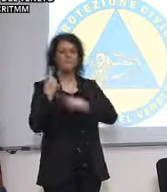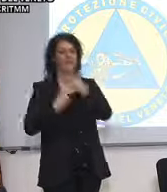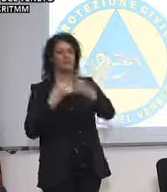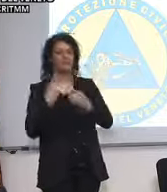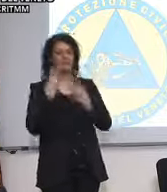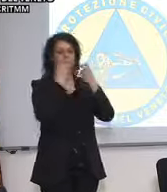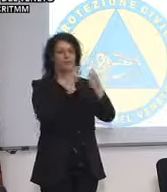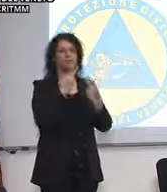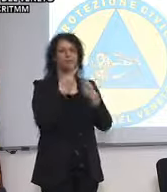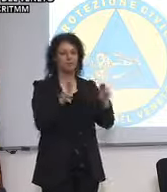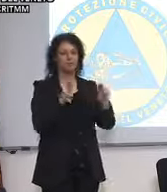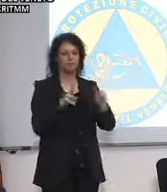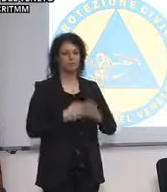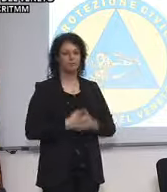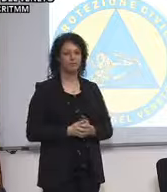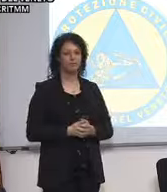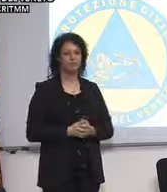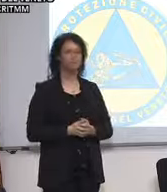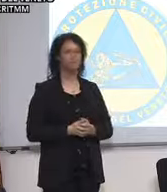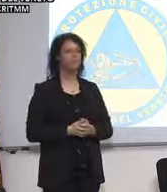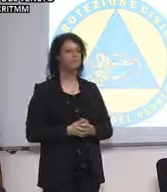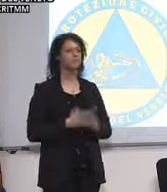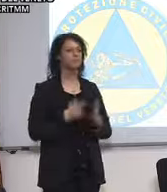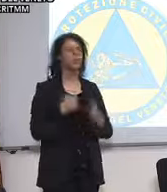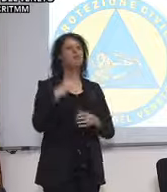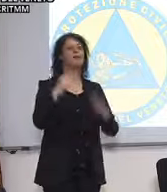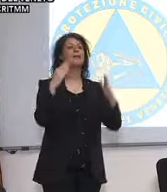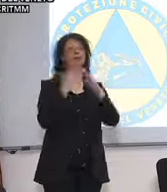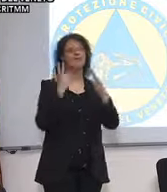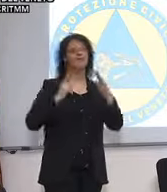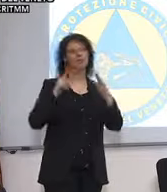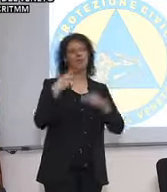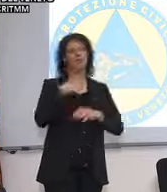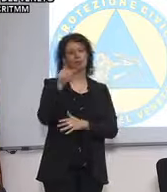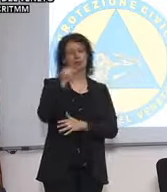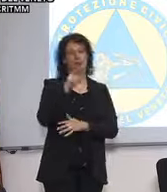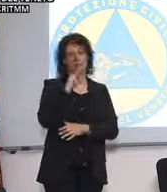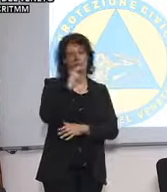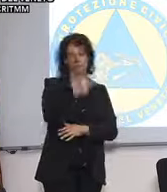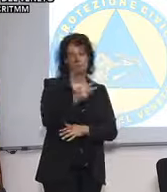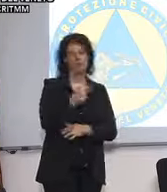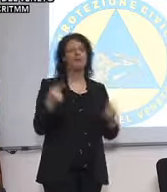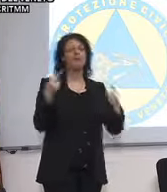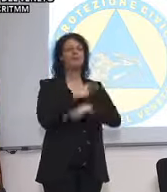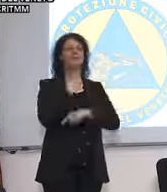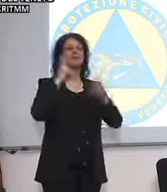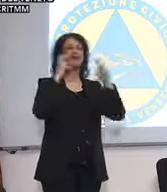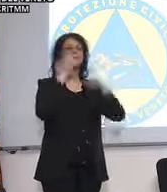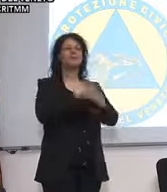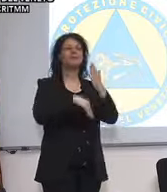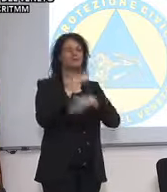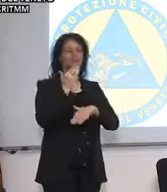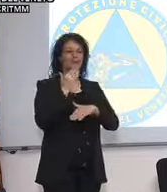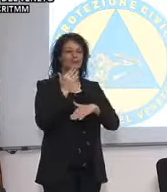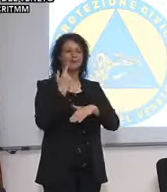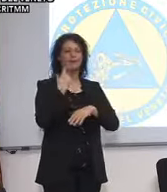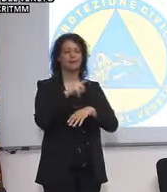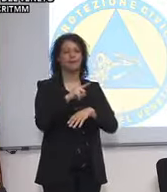cura, dopo magari lascio la parola all'assessore Lanzarin, che è molto più preparato di me sul tema disabilità e